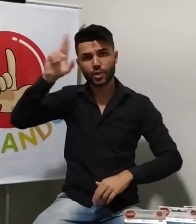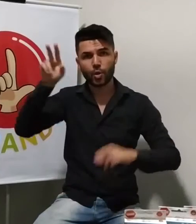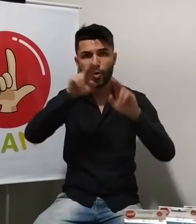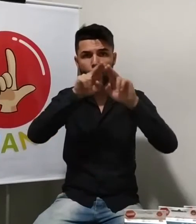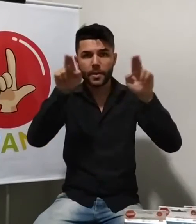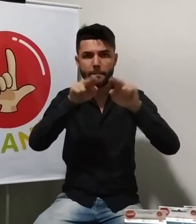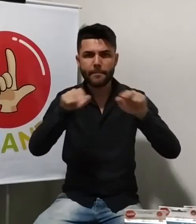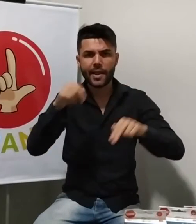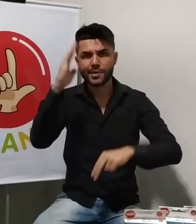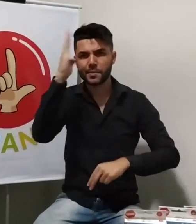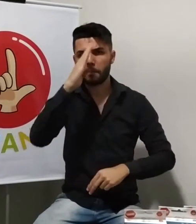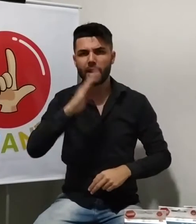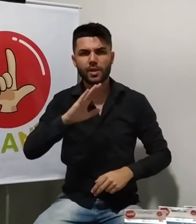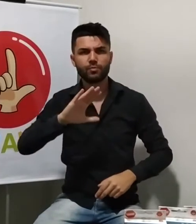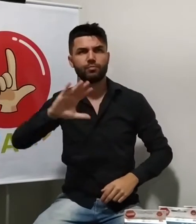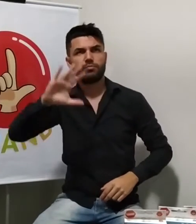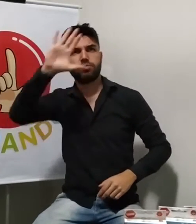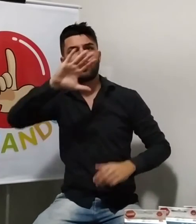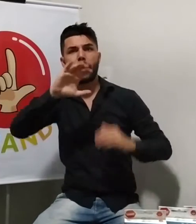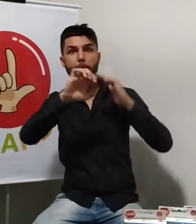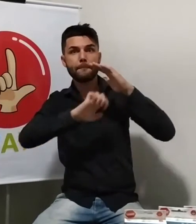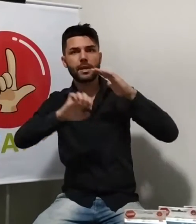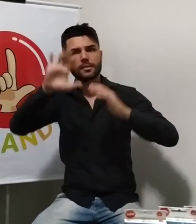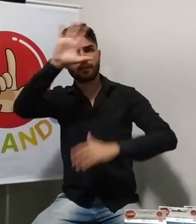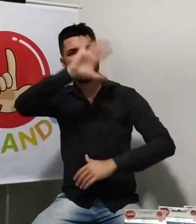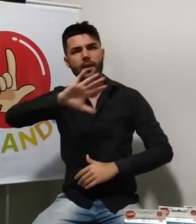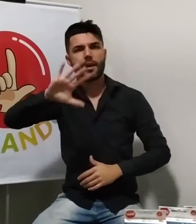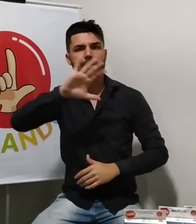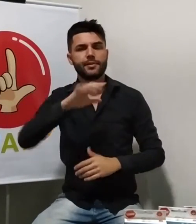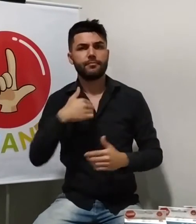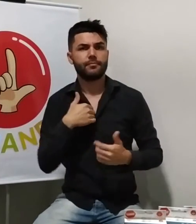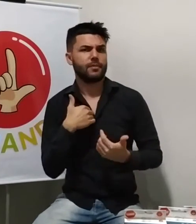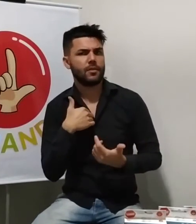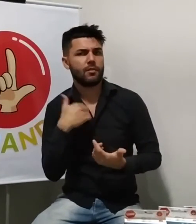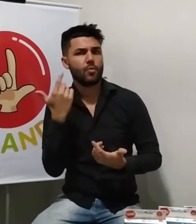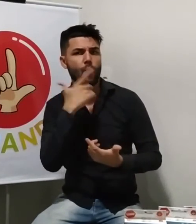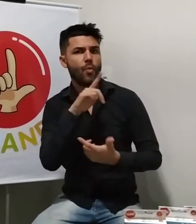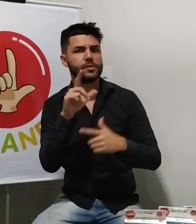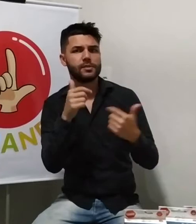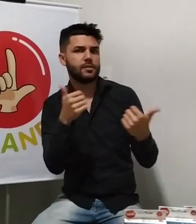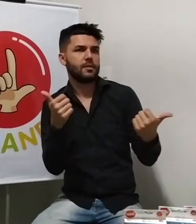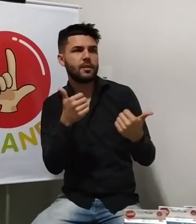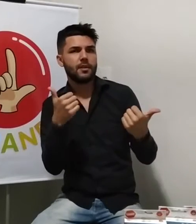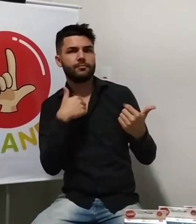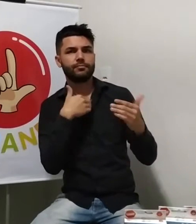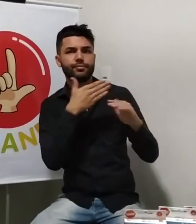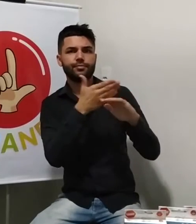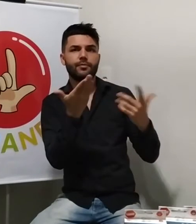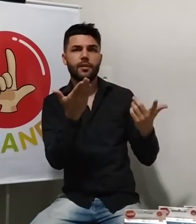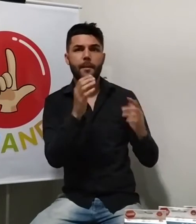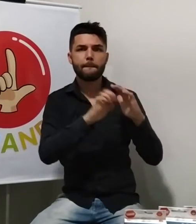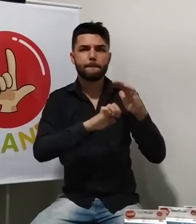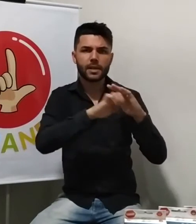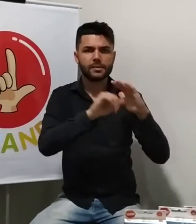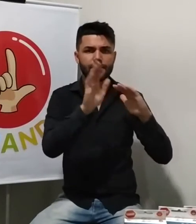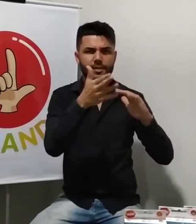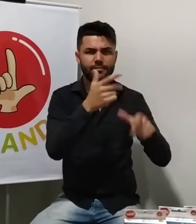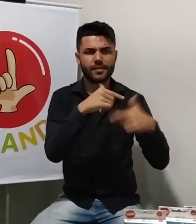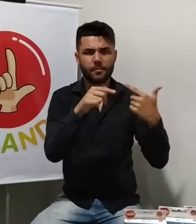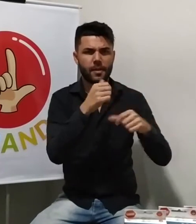baixar joguinho e não tinha, cara. Eu falei, vou atrás de quem faz joguinho fora do Brasil. Achei uma empresa na Inglaterra, uma na França e tal, mandei e-mail para um monte de caras,